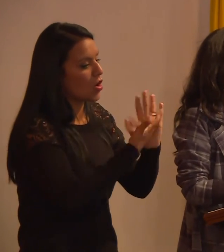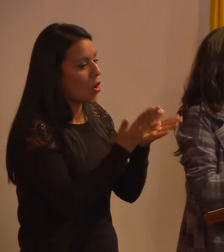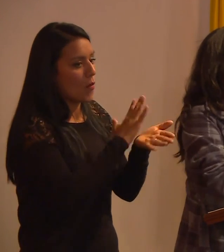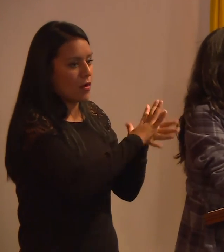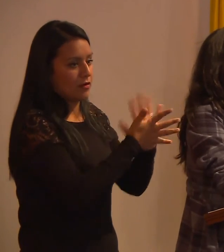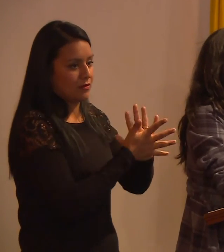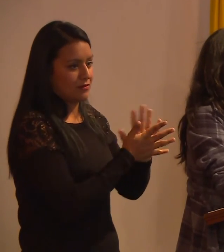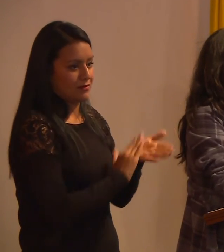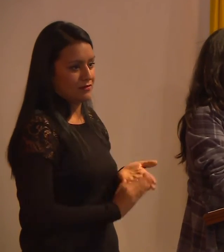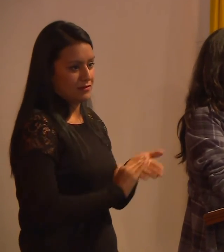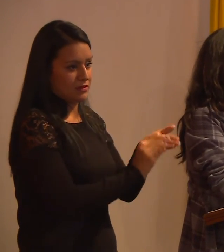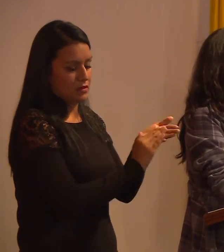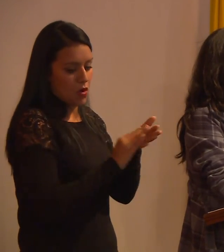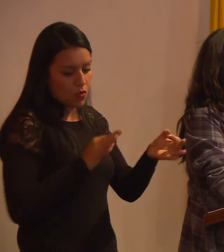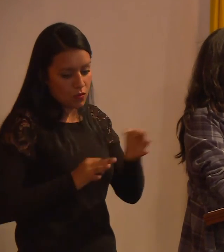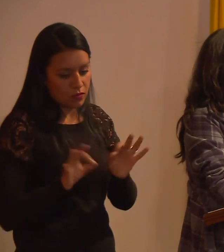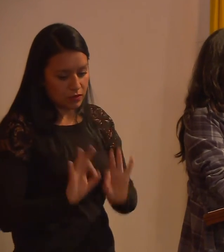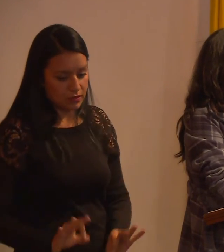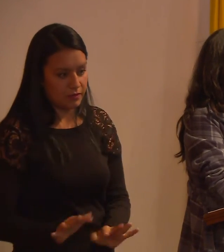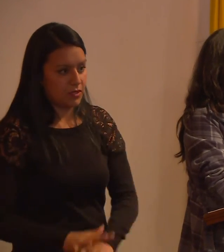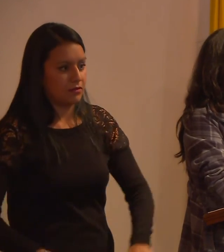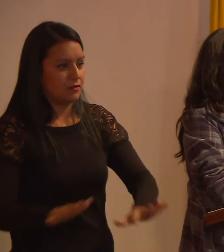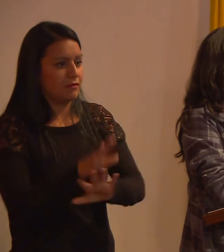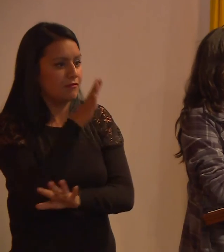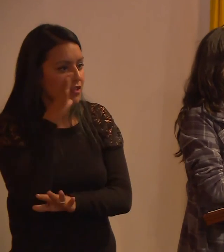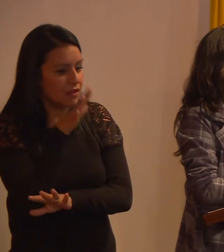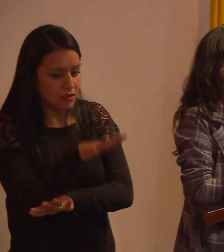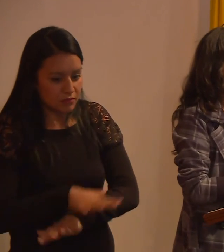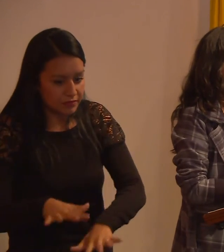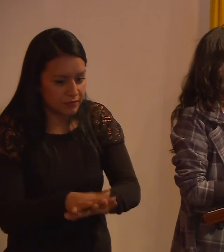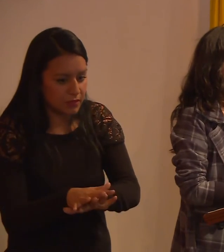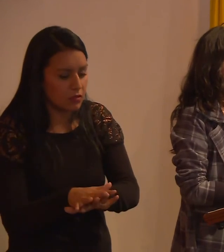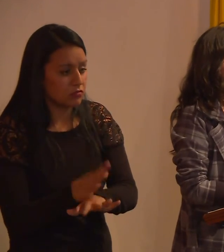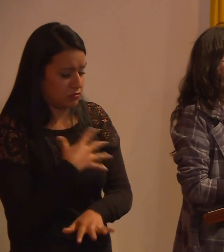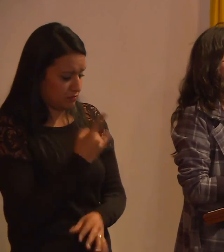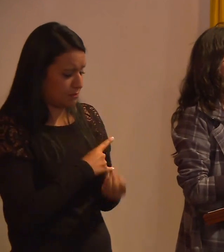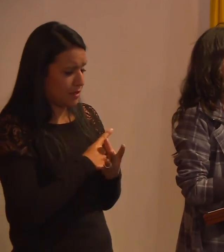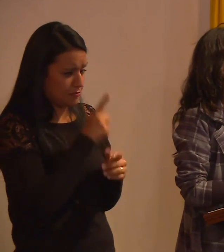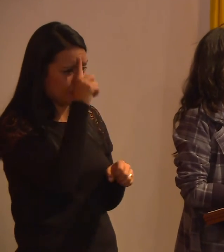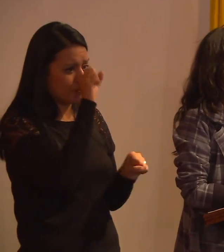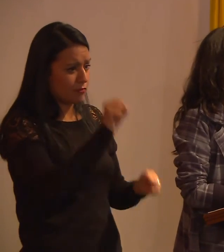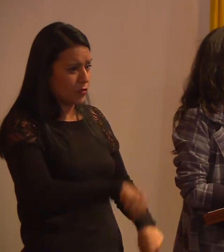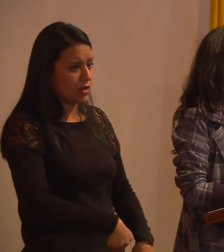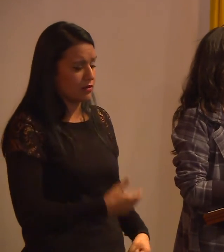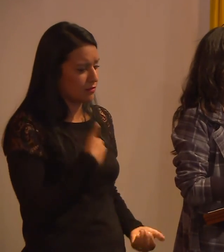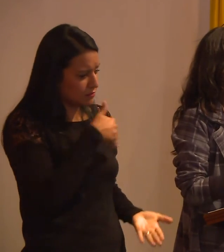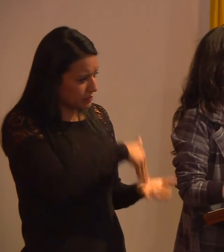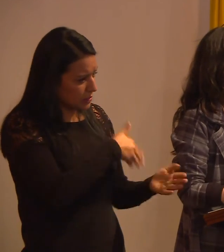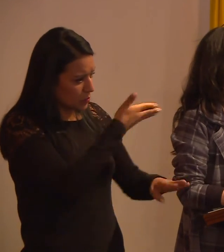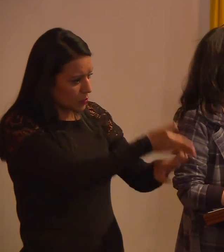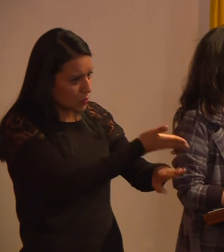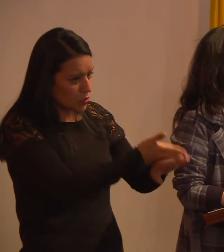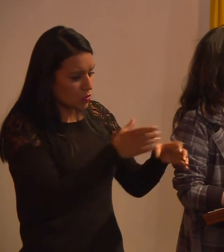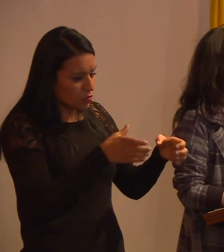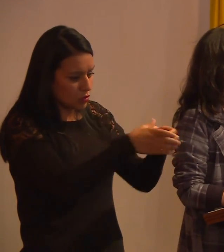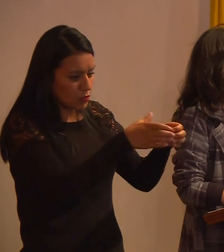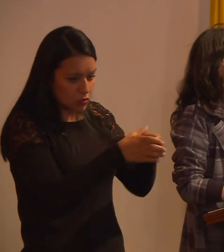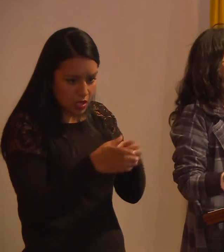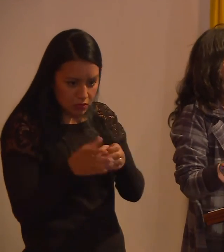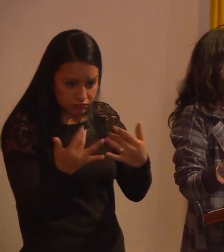hasta reordenamiento territorial y rural. Tenemos la capacidad, la posibilidad,